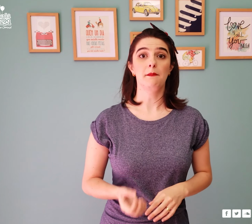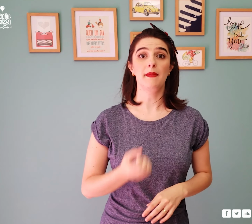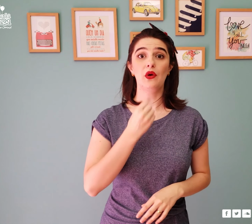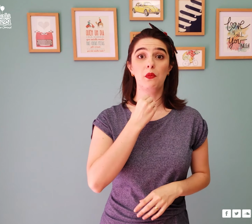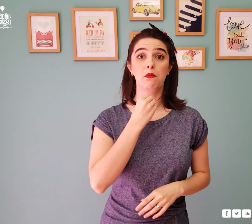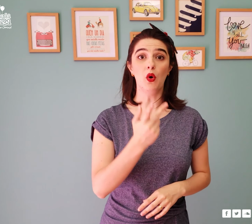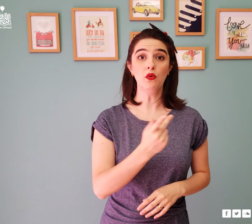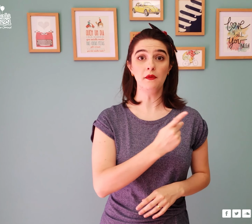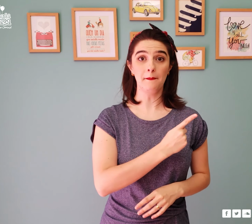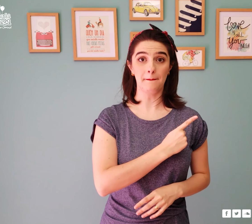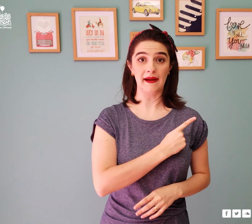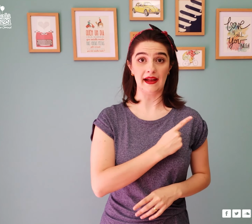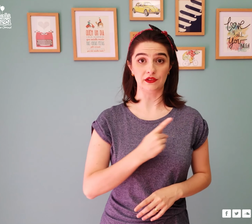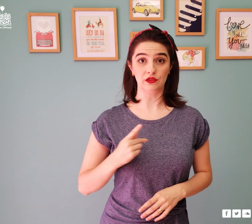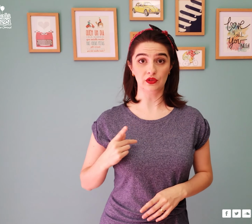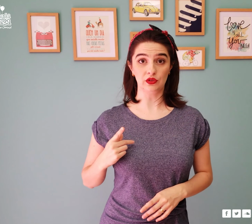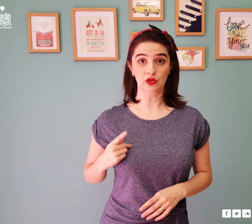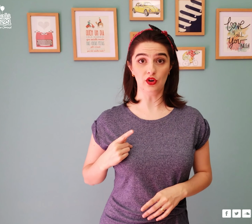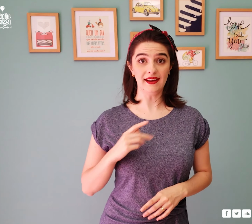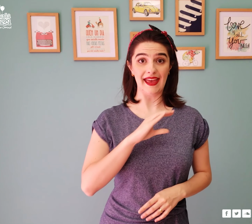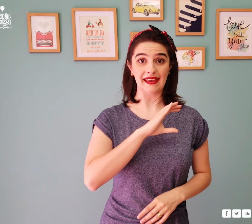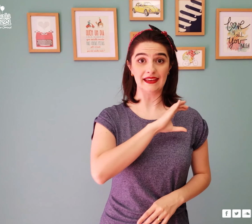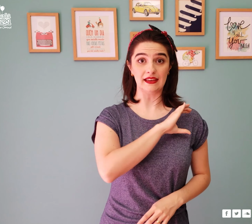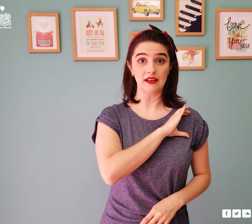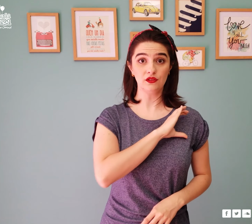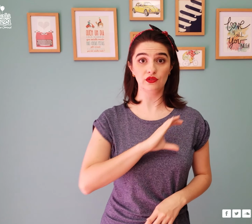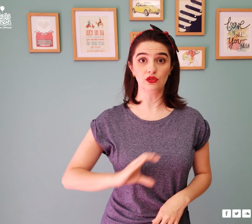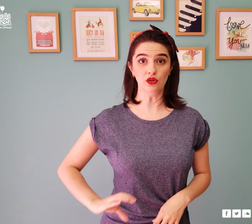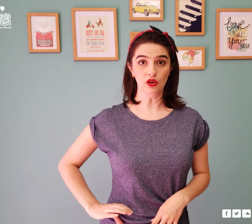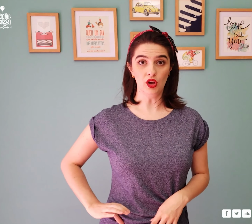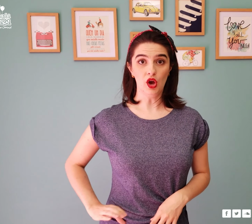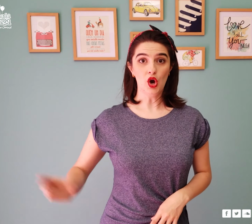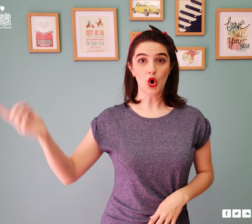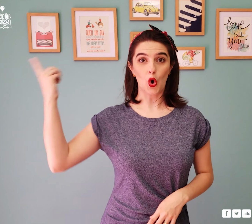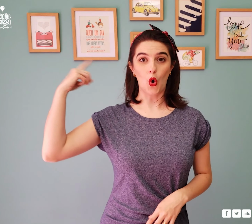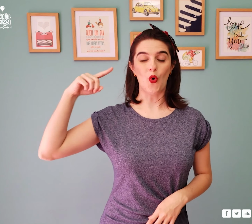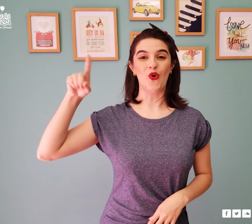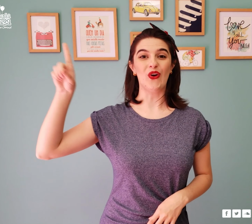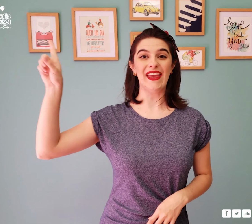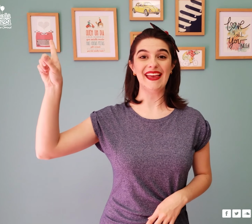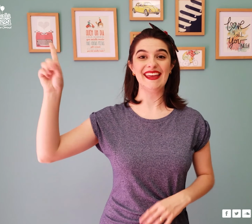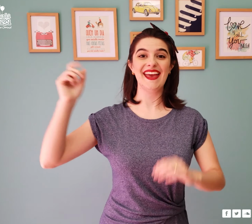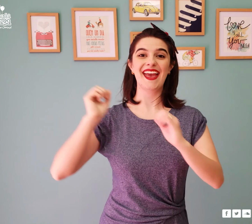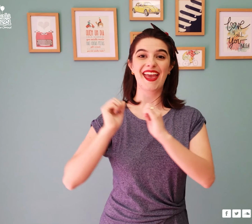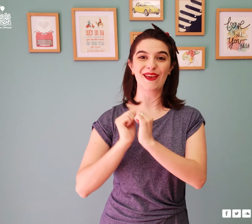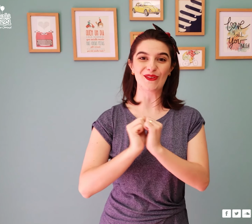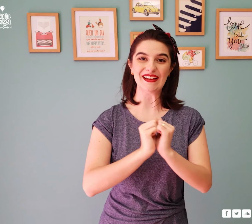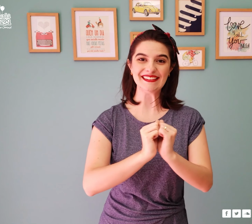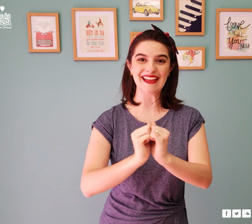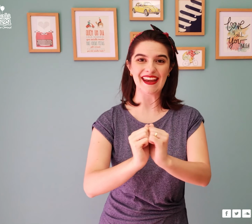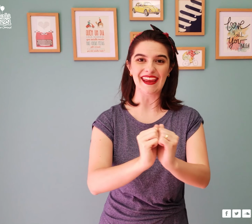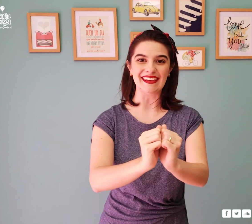Meu bom pastor é Cristo. Com ele eu andarei.